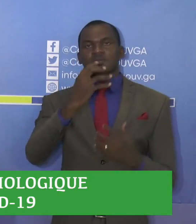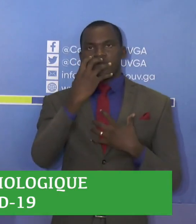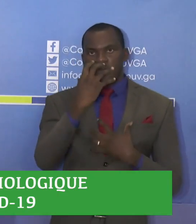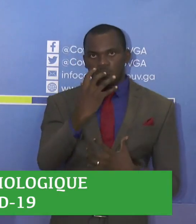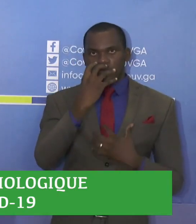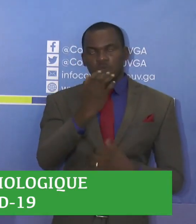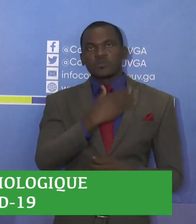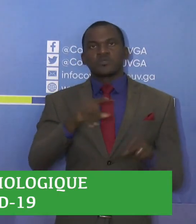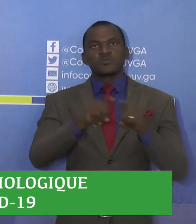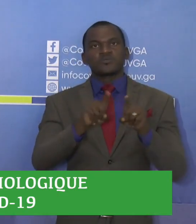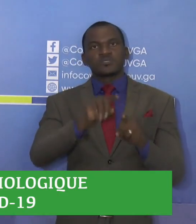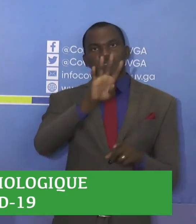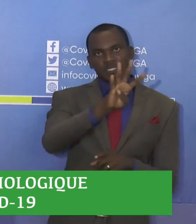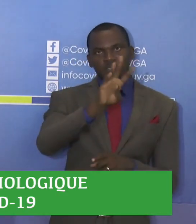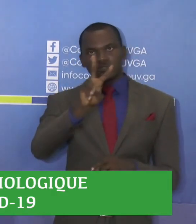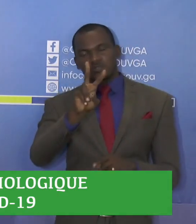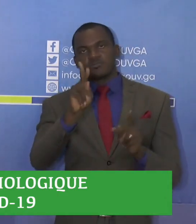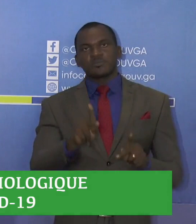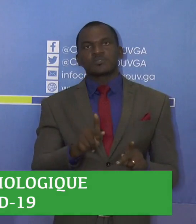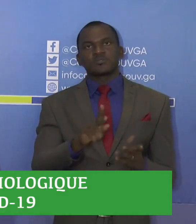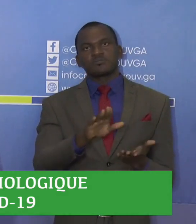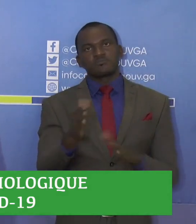réanimation et 42 décès.